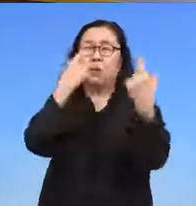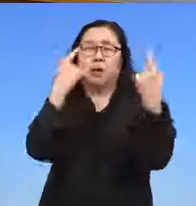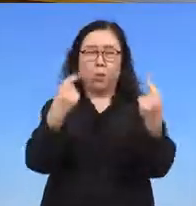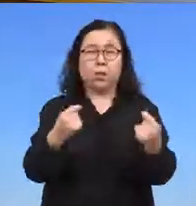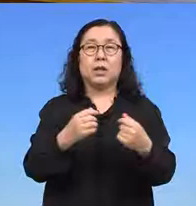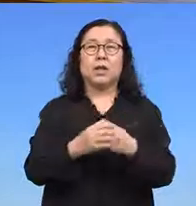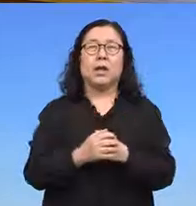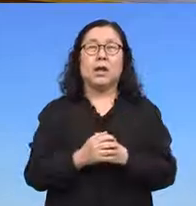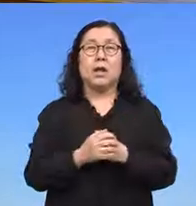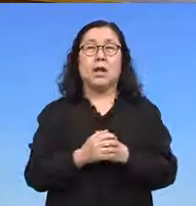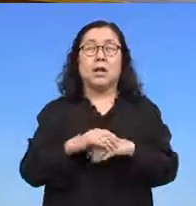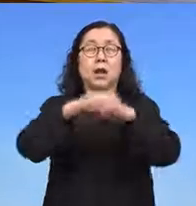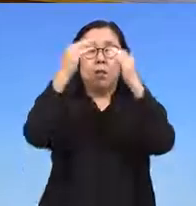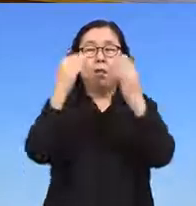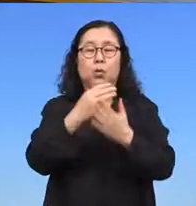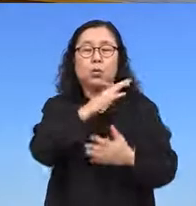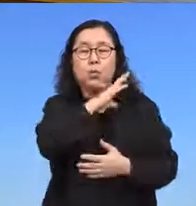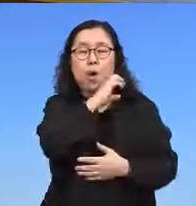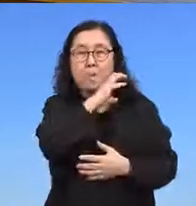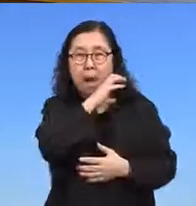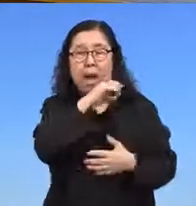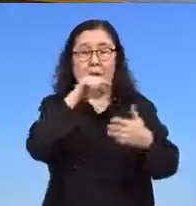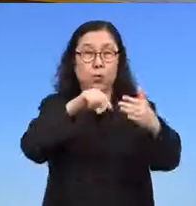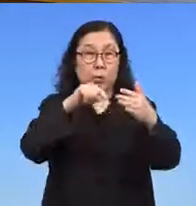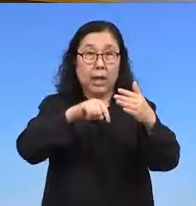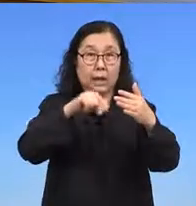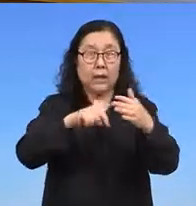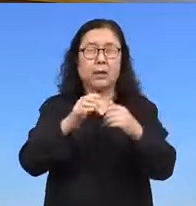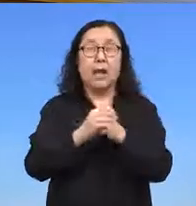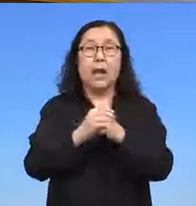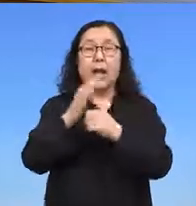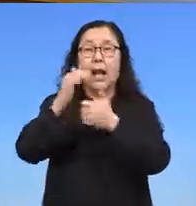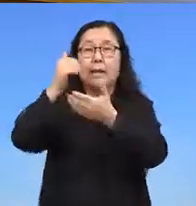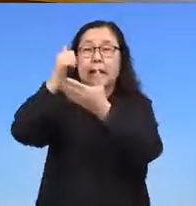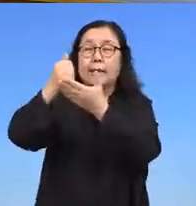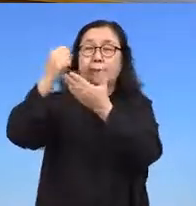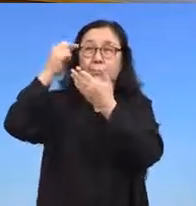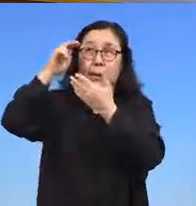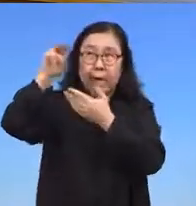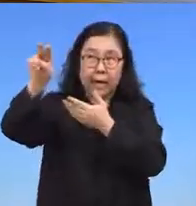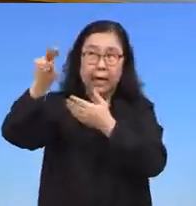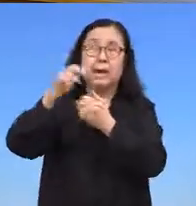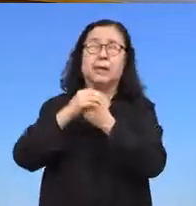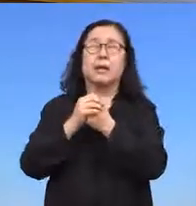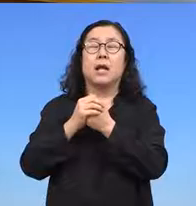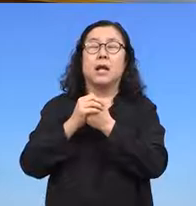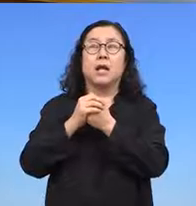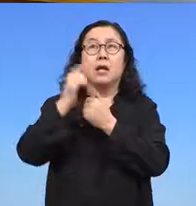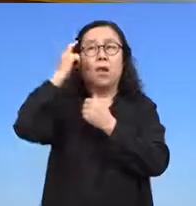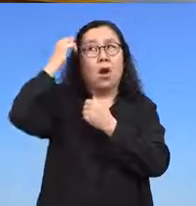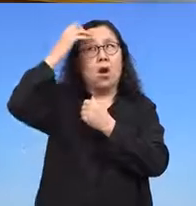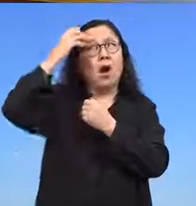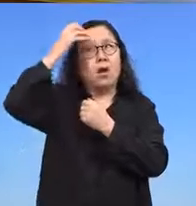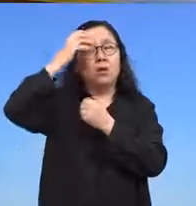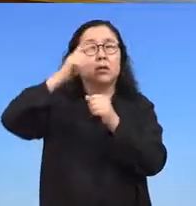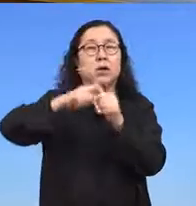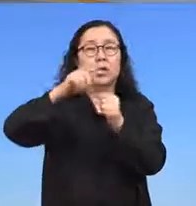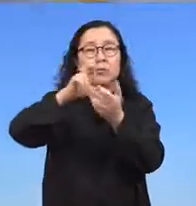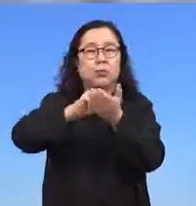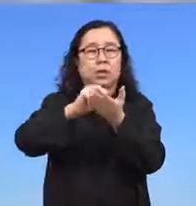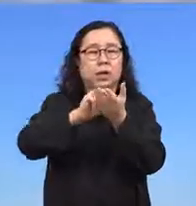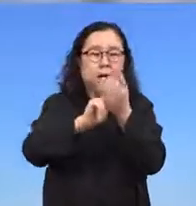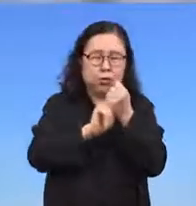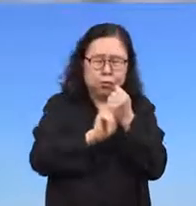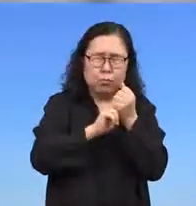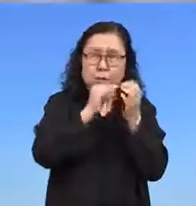함이로다. 모든 원망과 불평 속에는 이게 하나님을 향한 영적인 문제가 도사리고 있다는 겁니다.